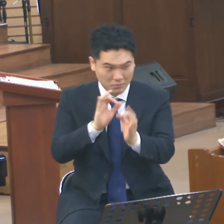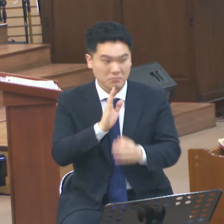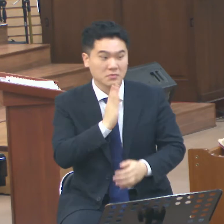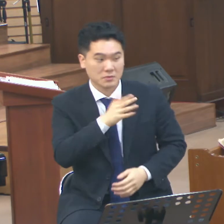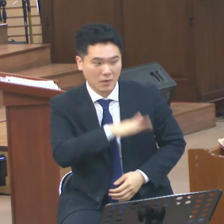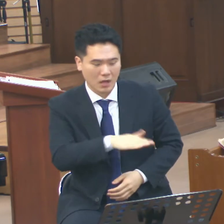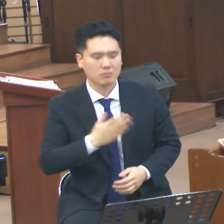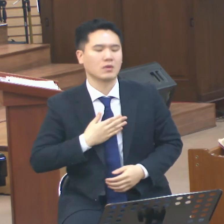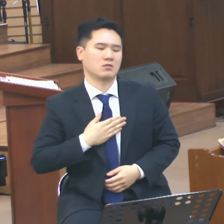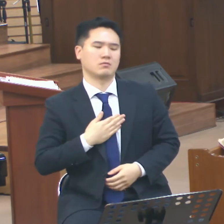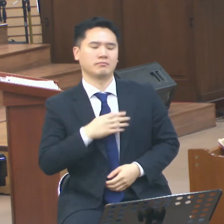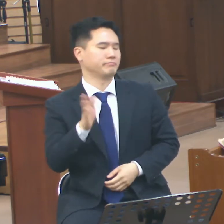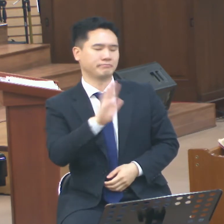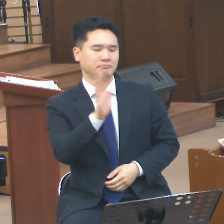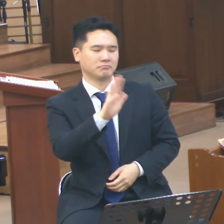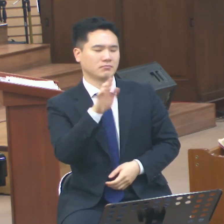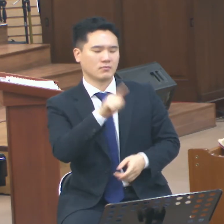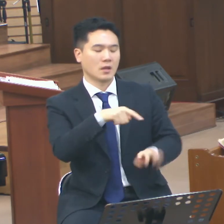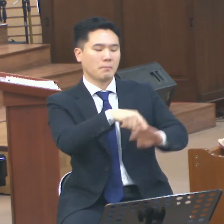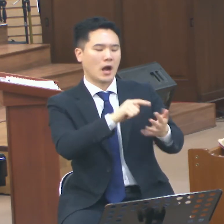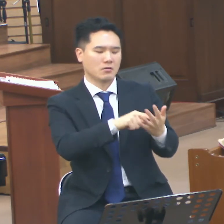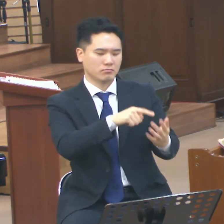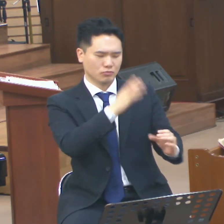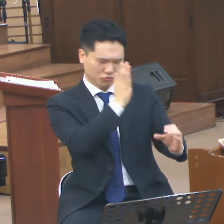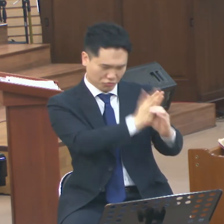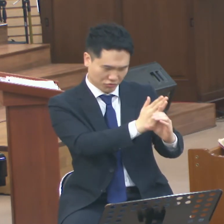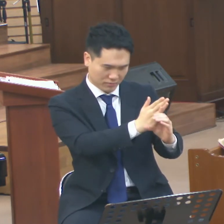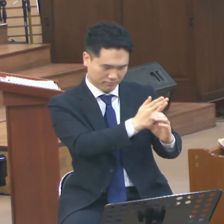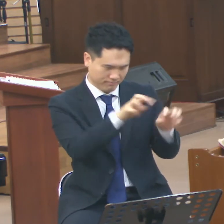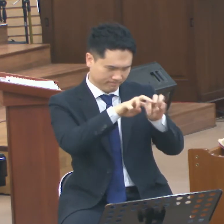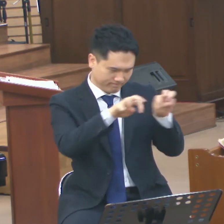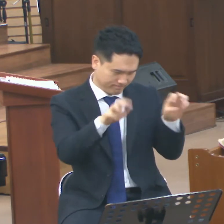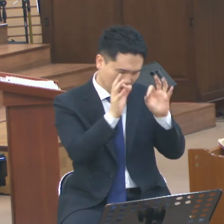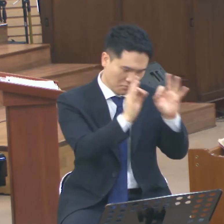경건한 사무엘도 외모에 녹아버리거든요.